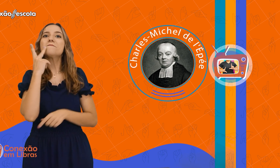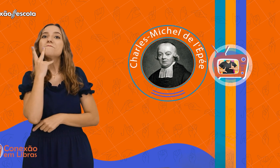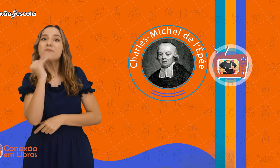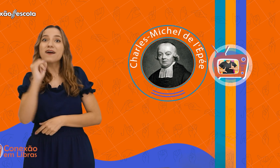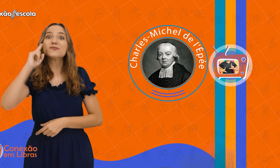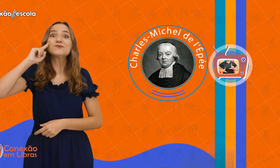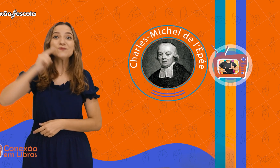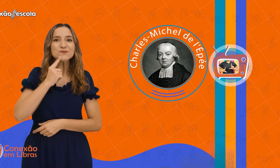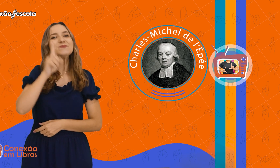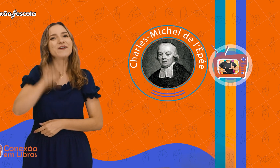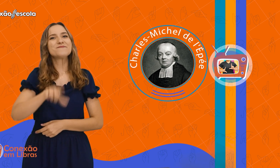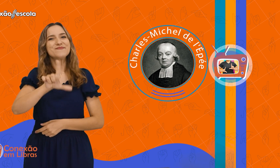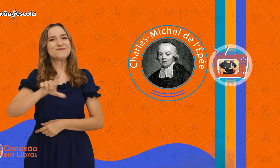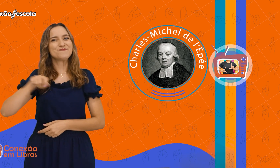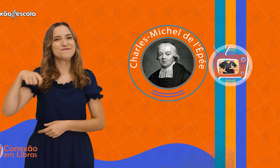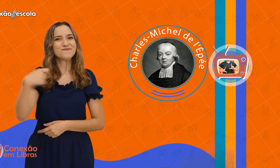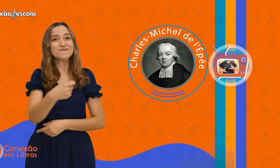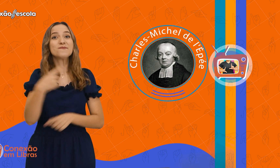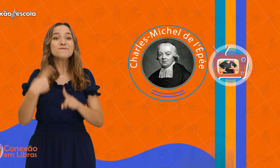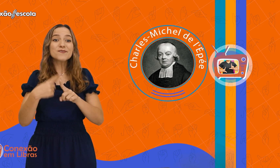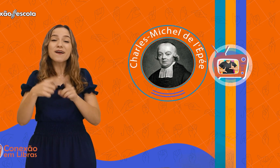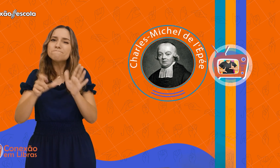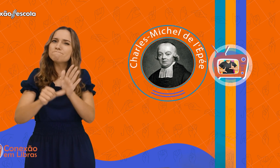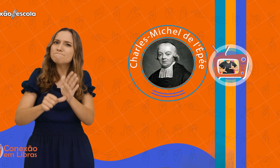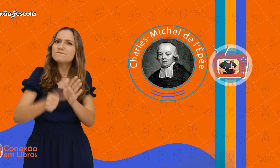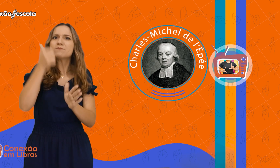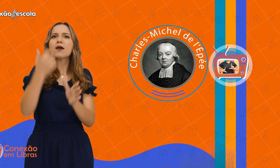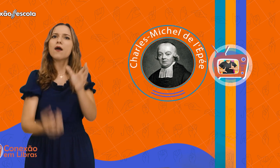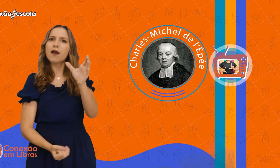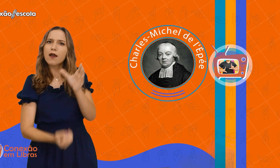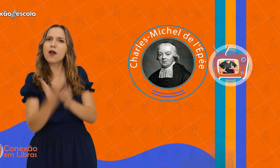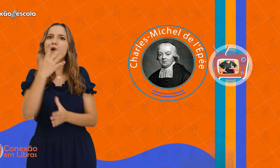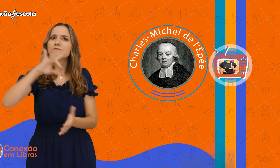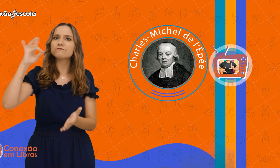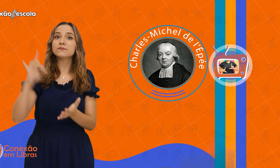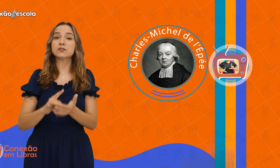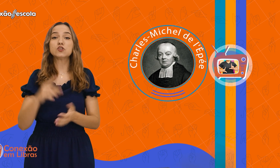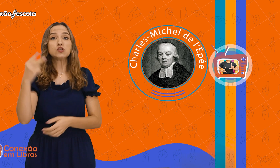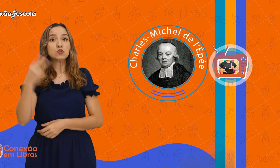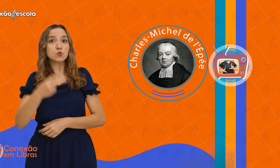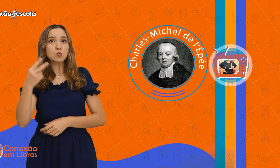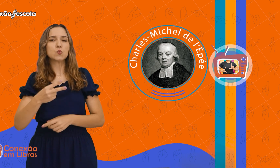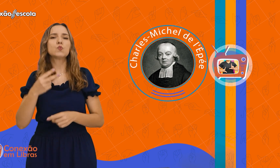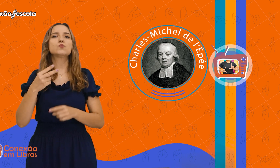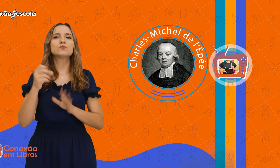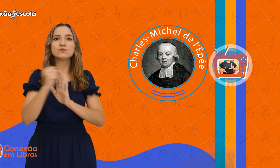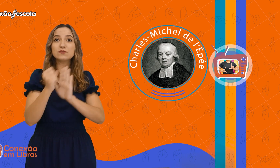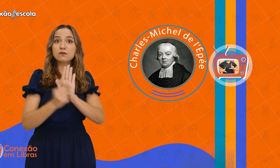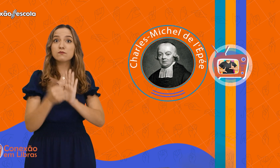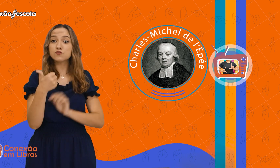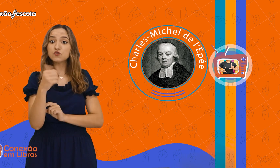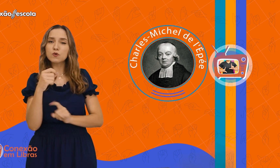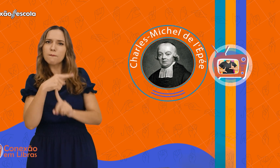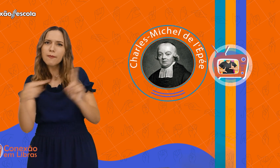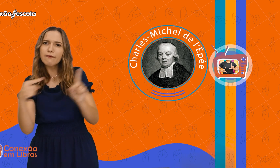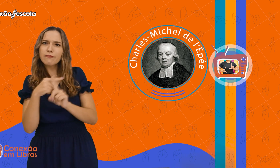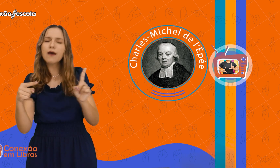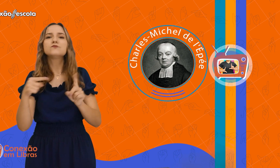e afirmam que ele foi o primeiro a criar, na segunda metade do século XVIII, um